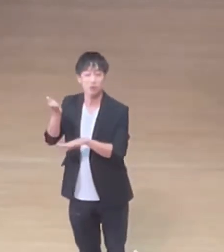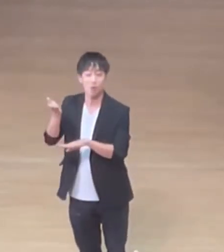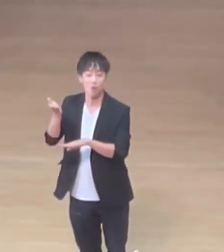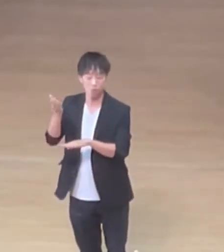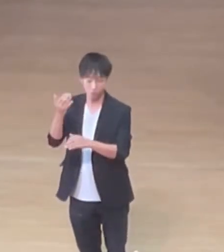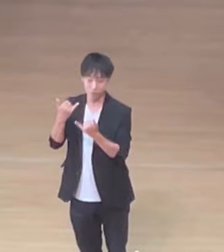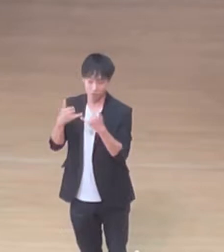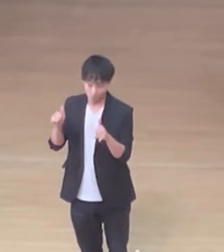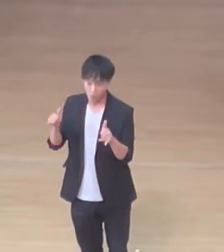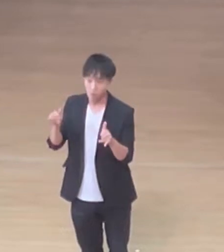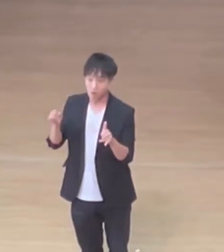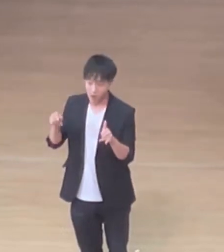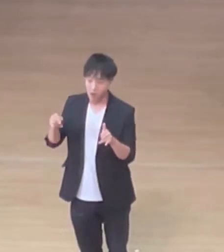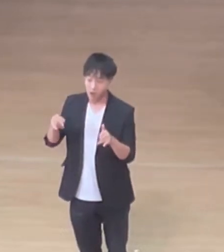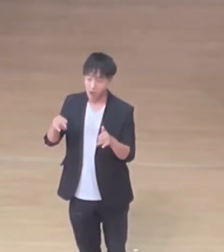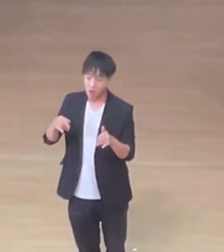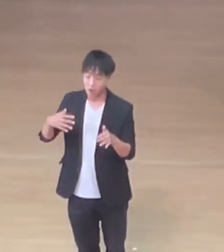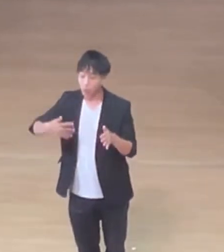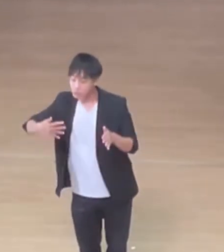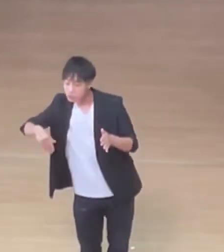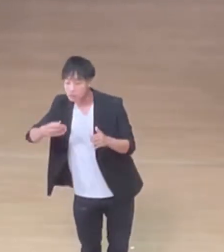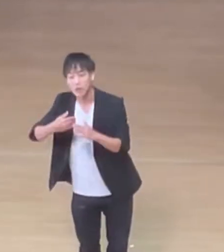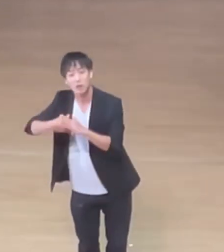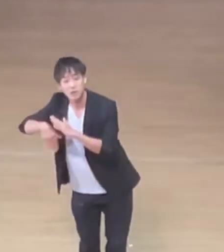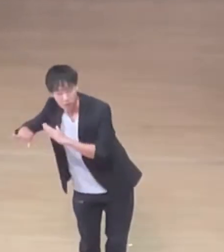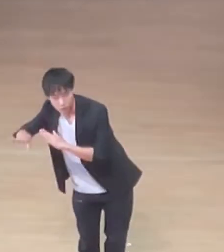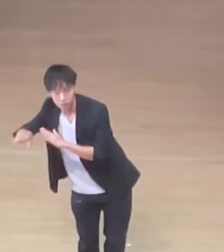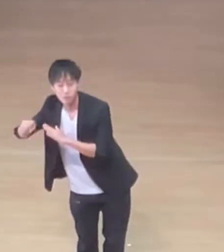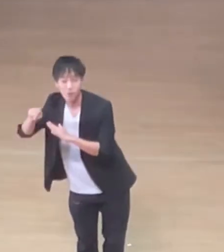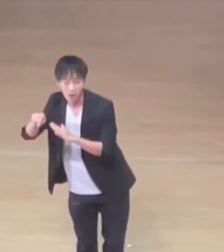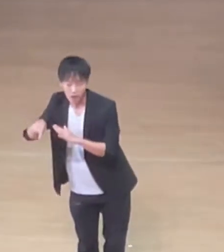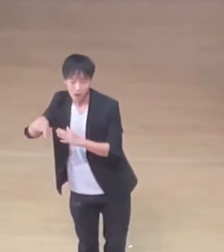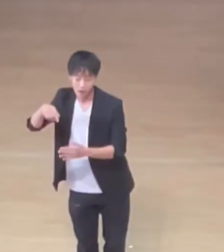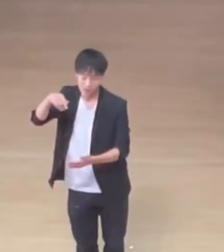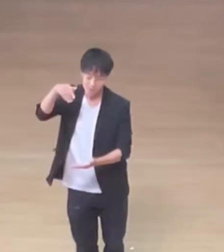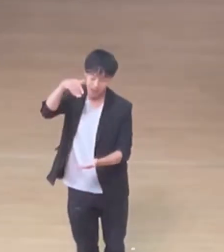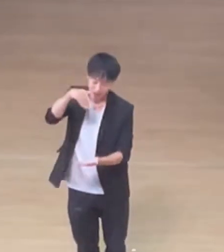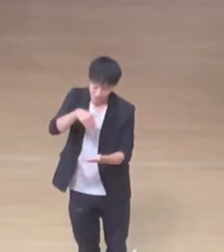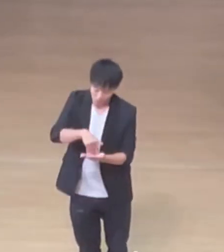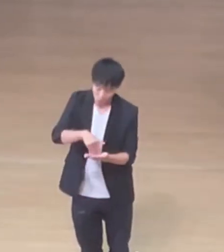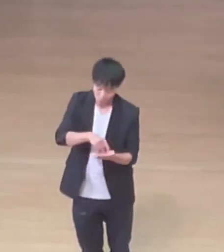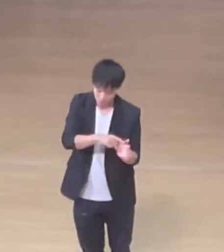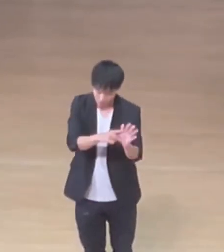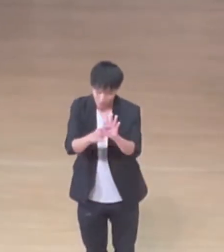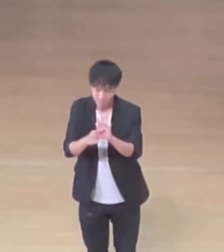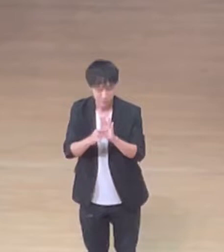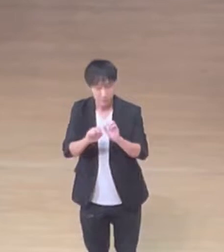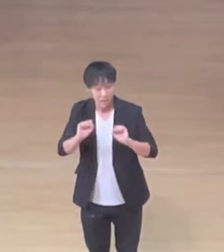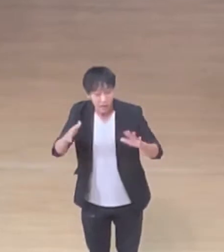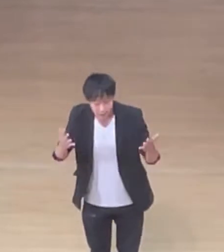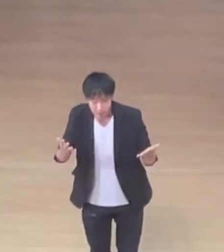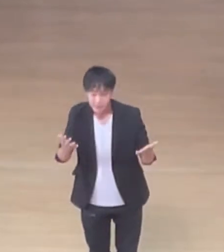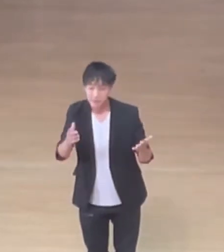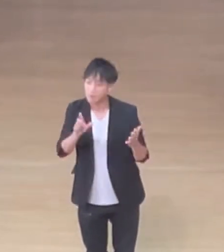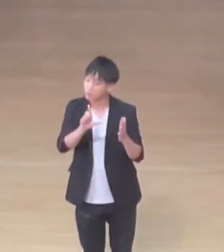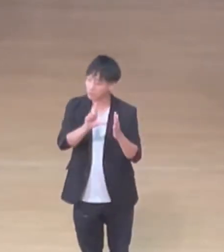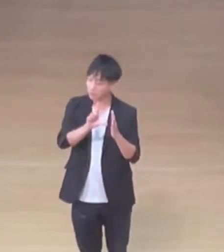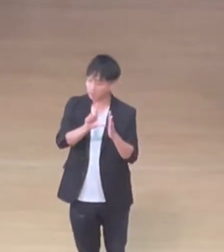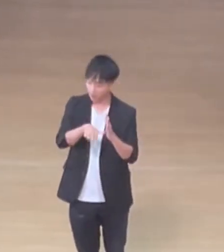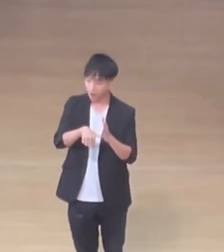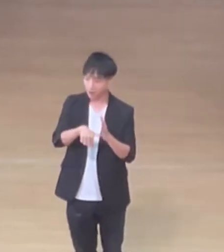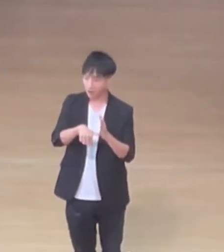をしたり、最後のダンスを披露しなかったりなどした場合